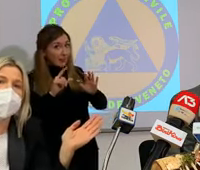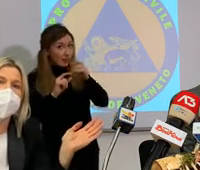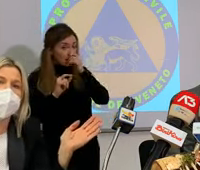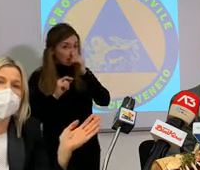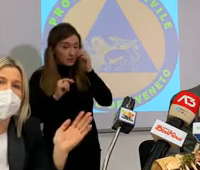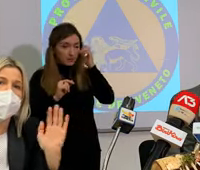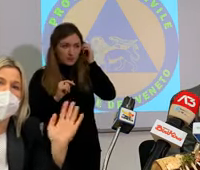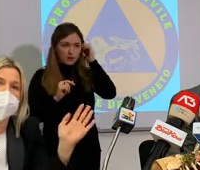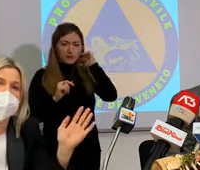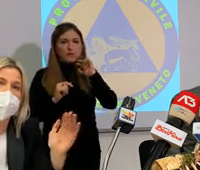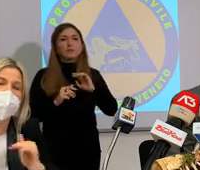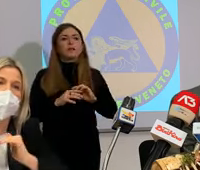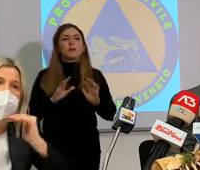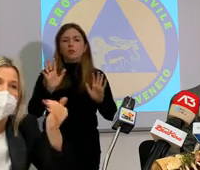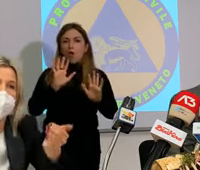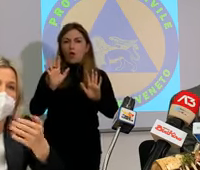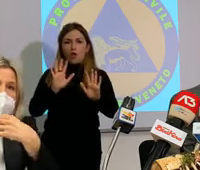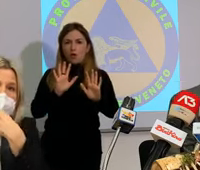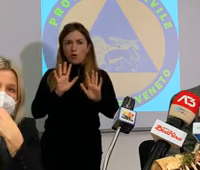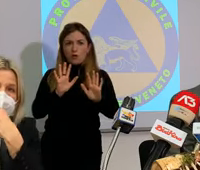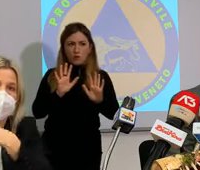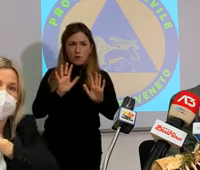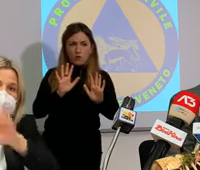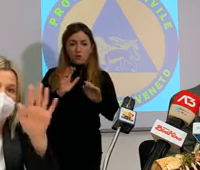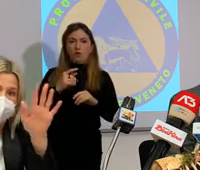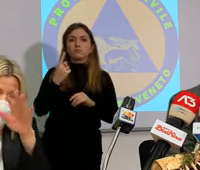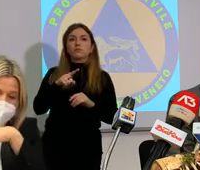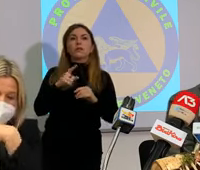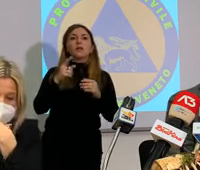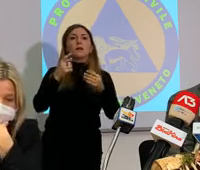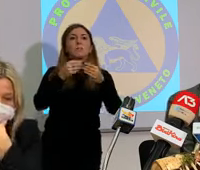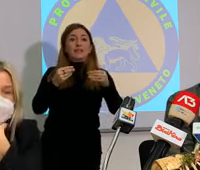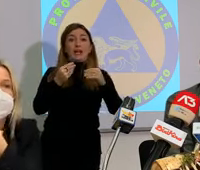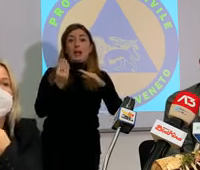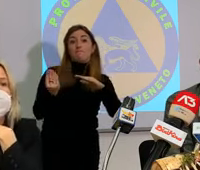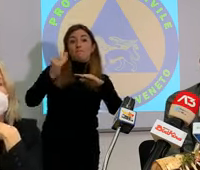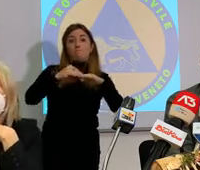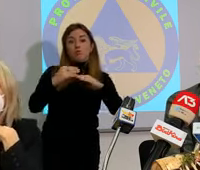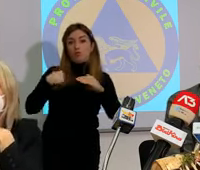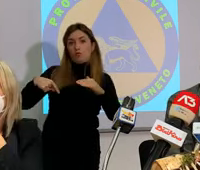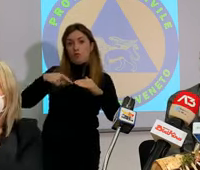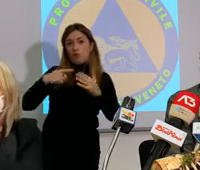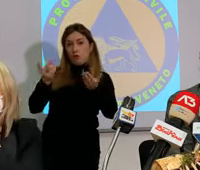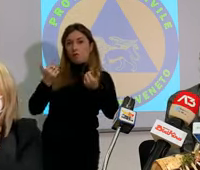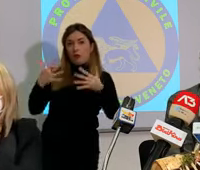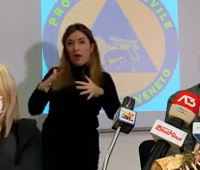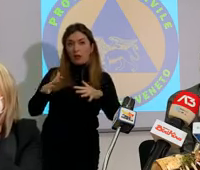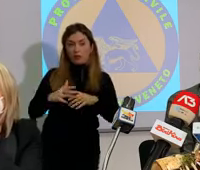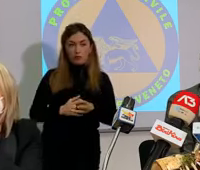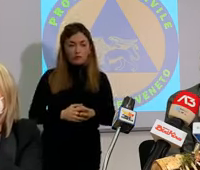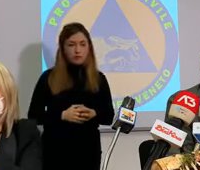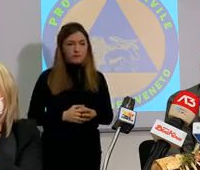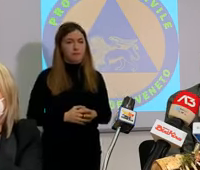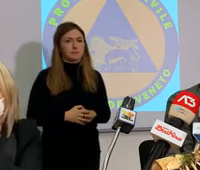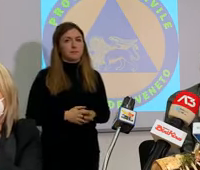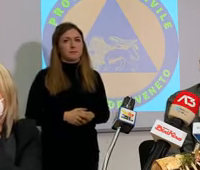no no ma questo materiale in più comprato se sì assolutamente e quindi